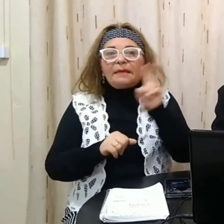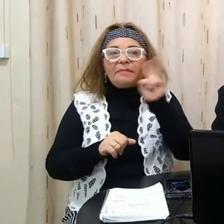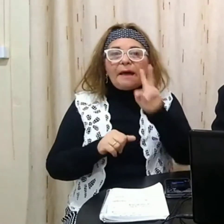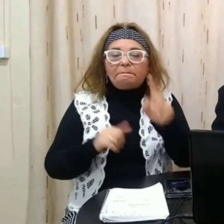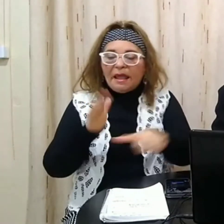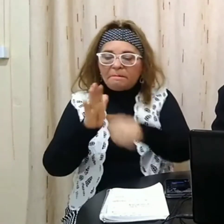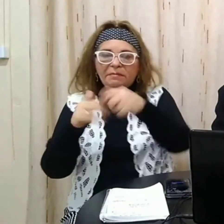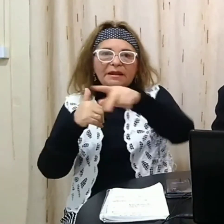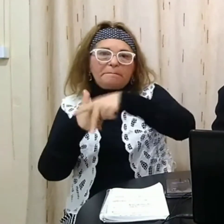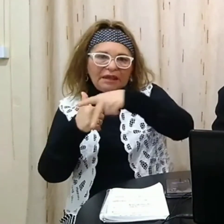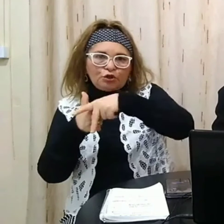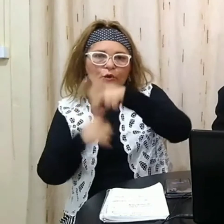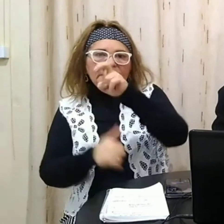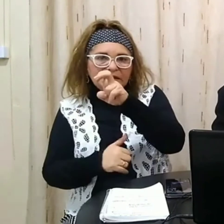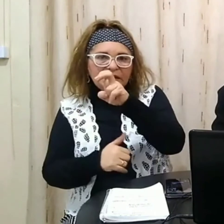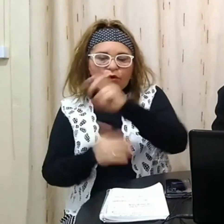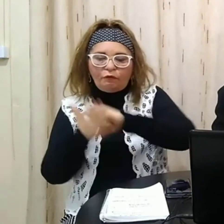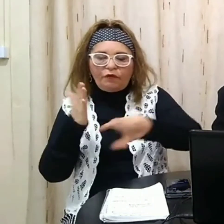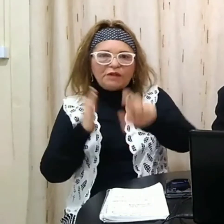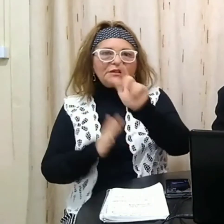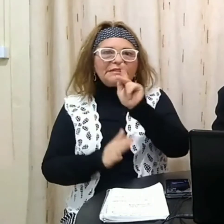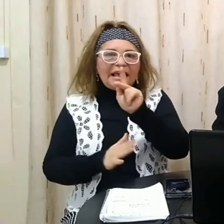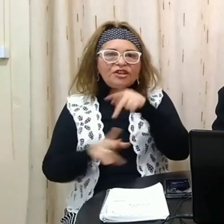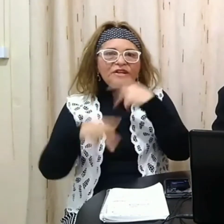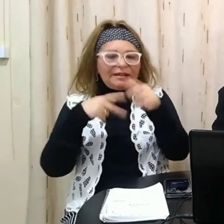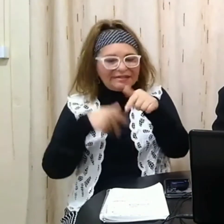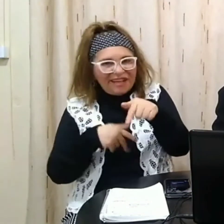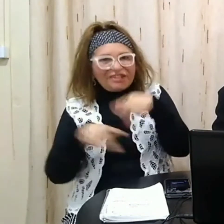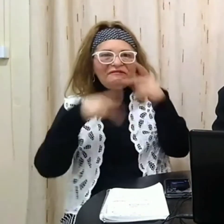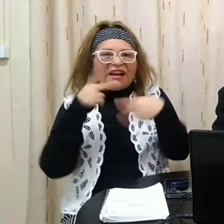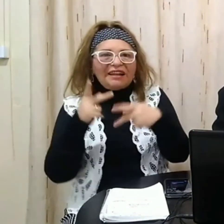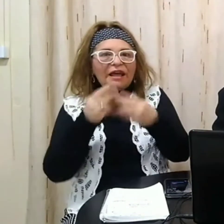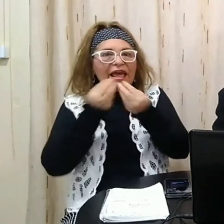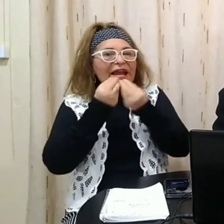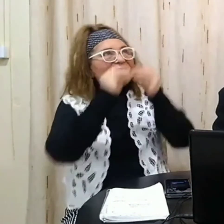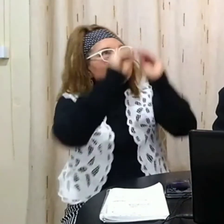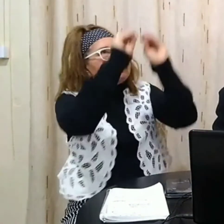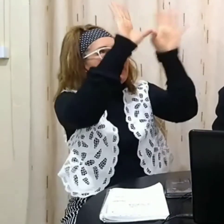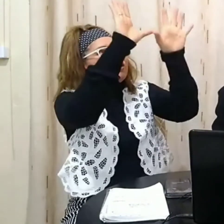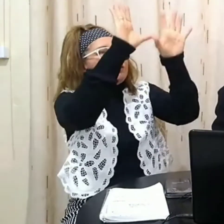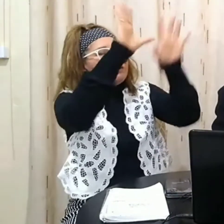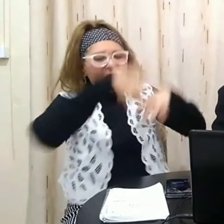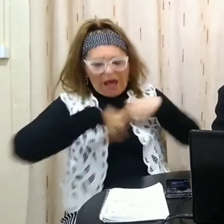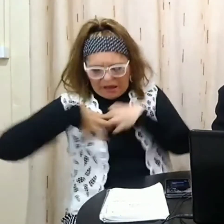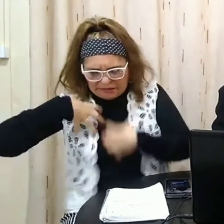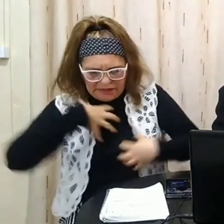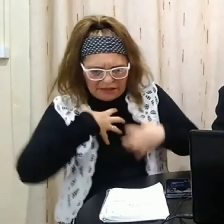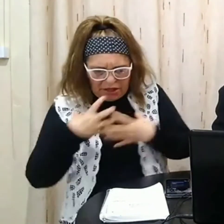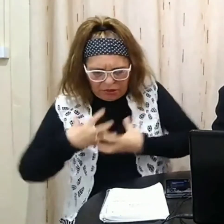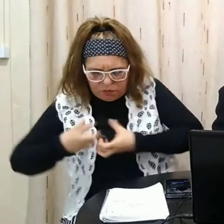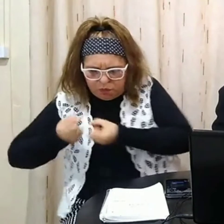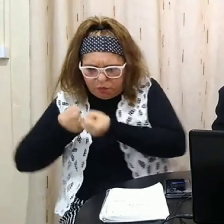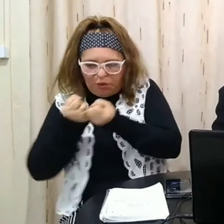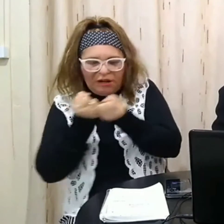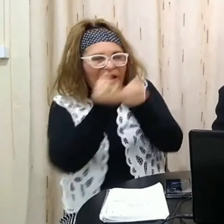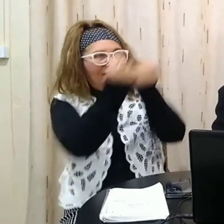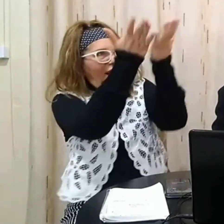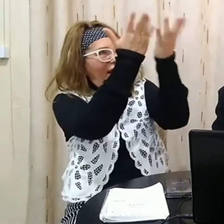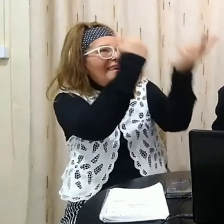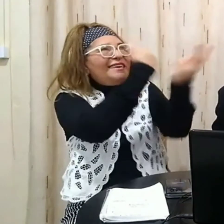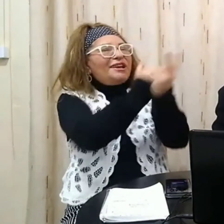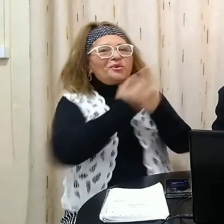5 e verso 7, que diz: lançai sobre ele, sobre Jesus, toda a vossa ansiedade,